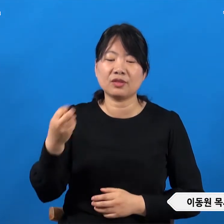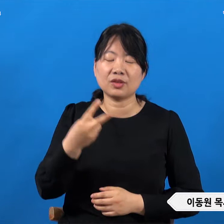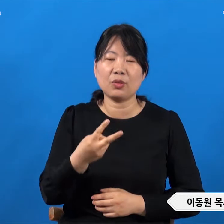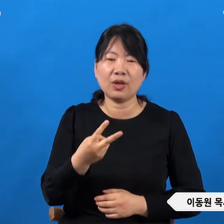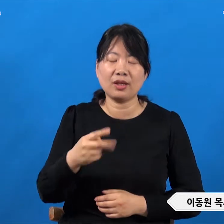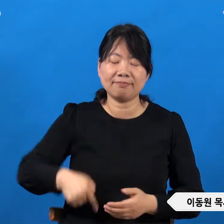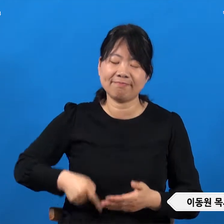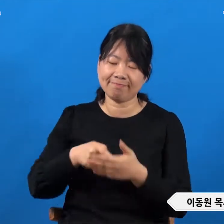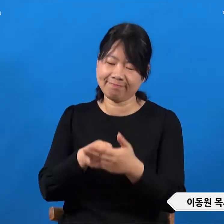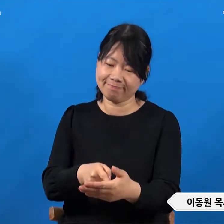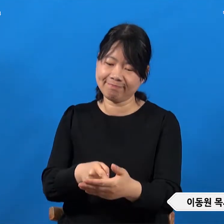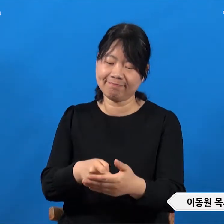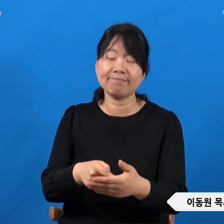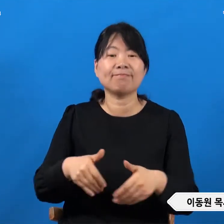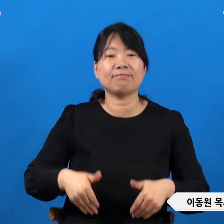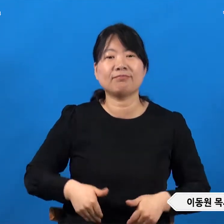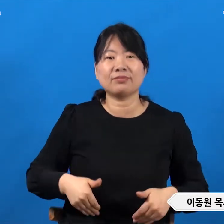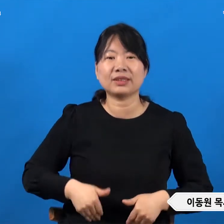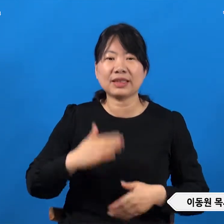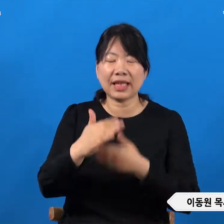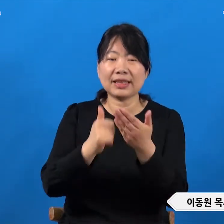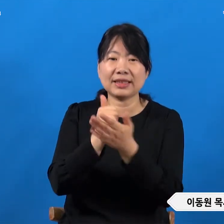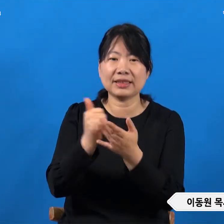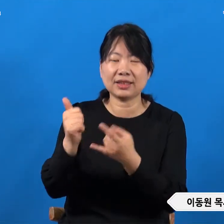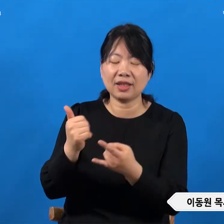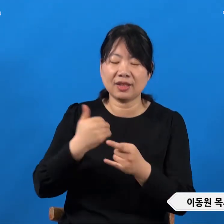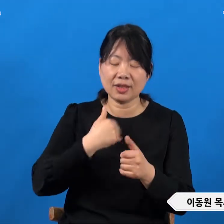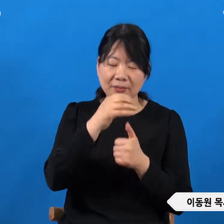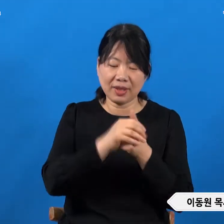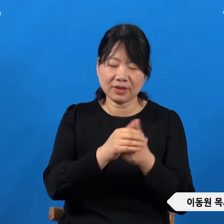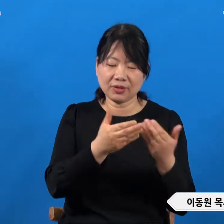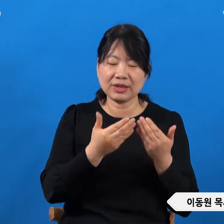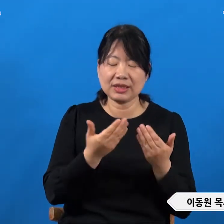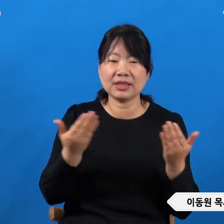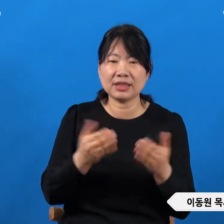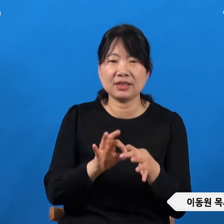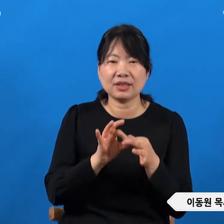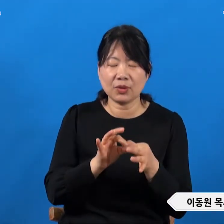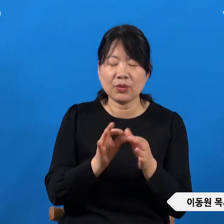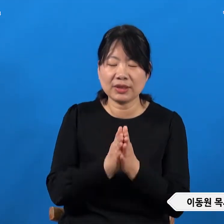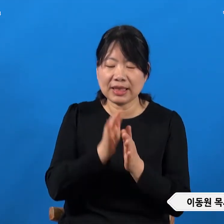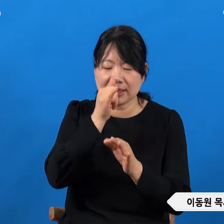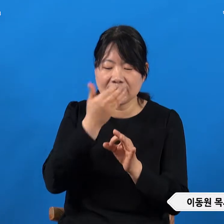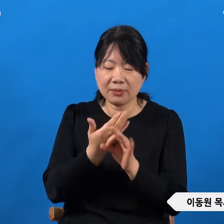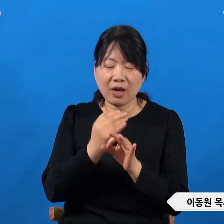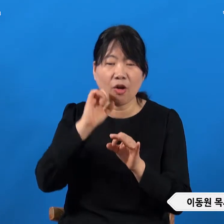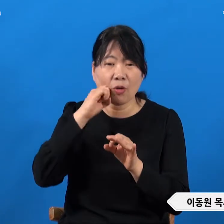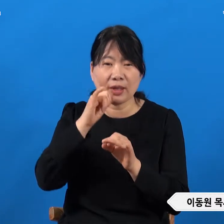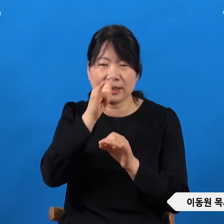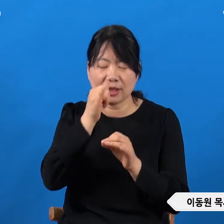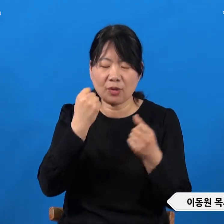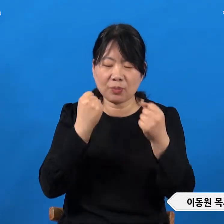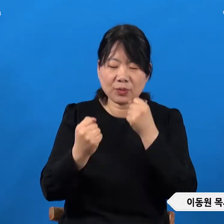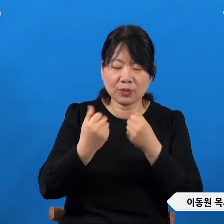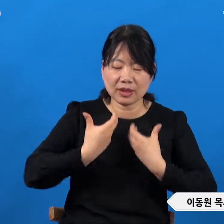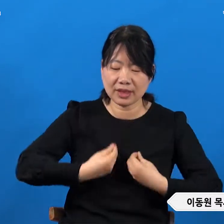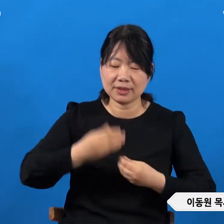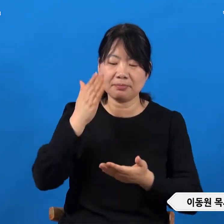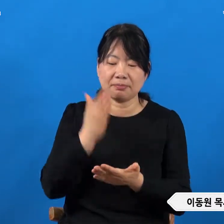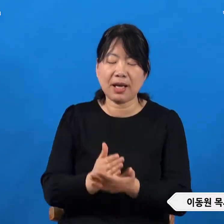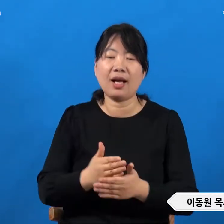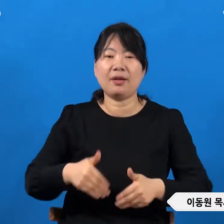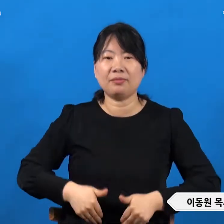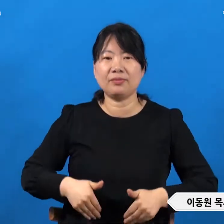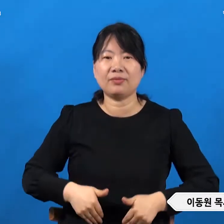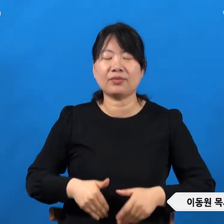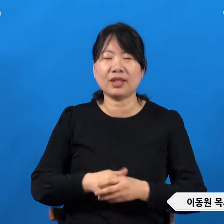그리고 초지일관해야 한다는 것입니다. 하나님이 내게 맡겨주신 일로 이 일을 시작했다면 어려움이 있어도 낙심치 말아야